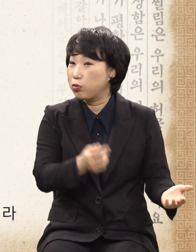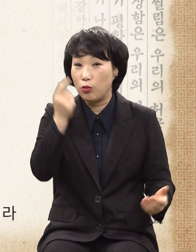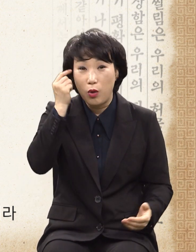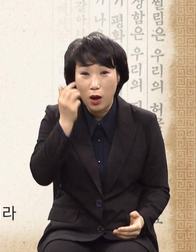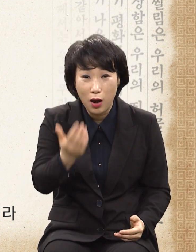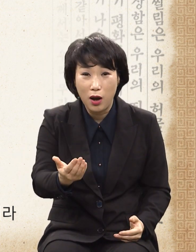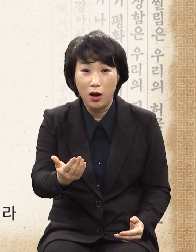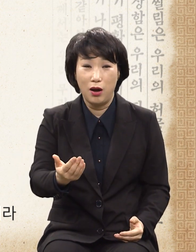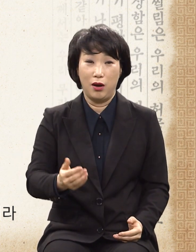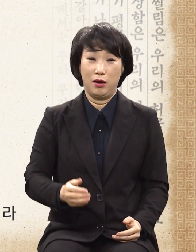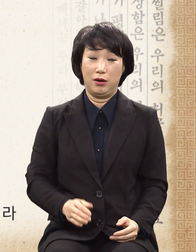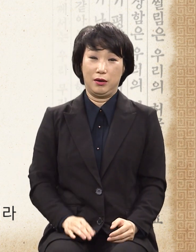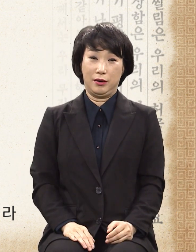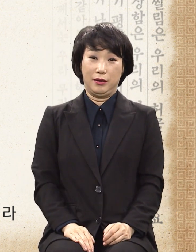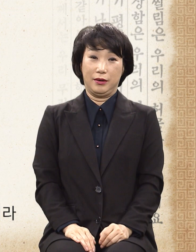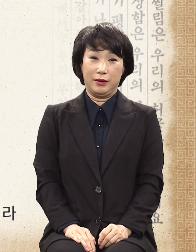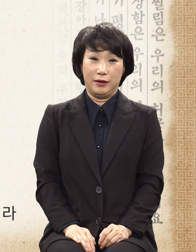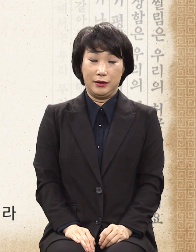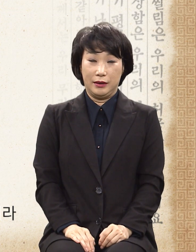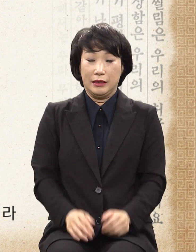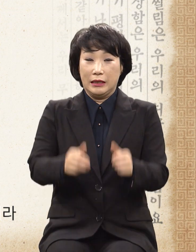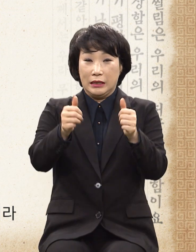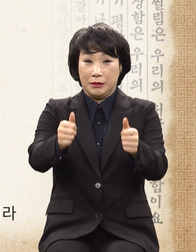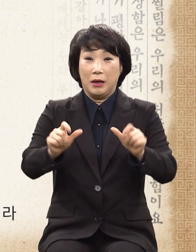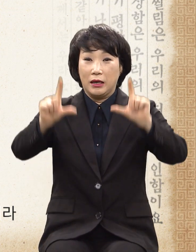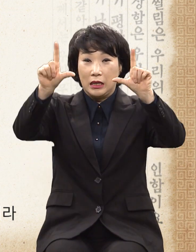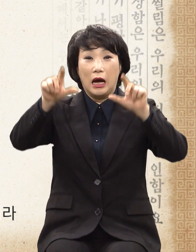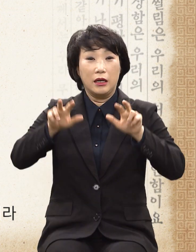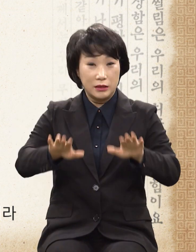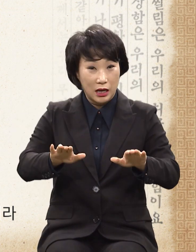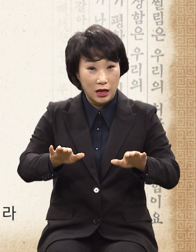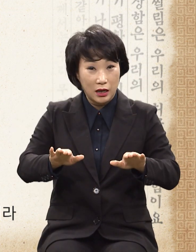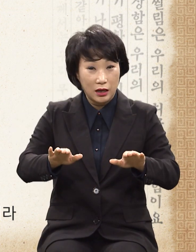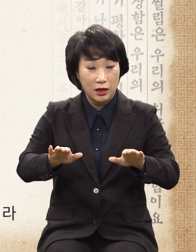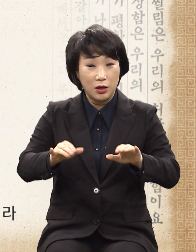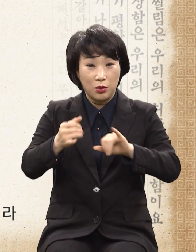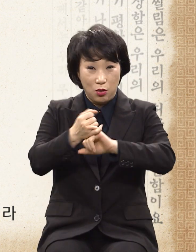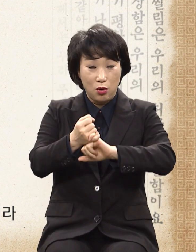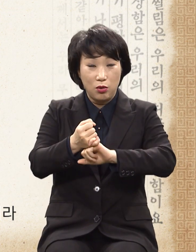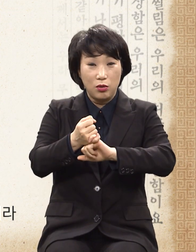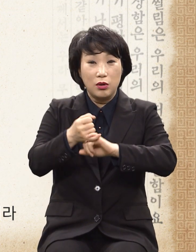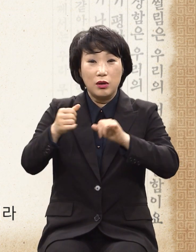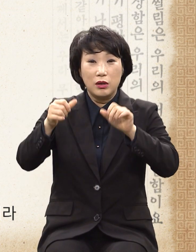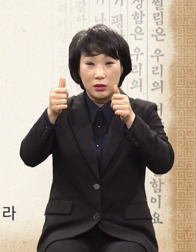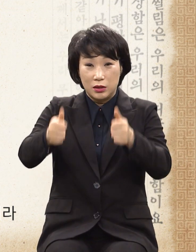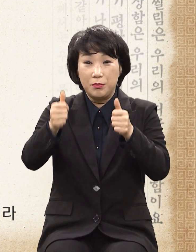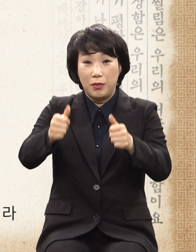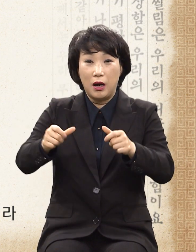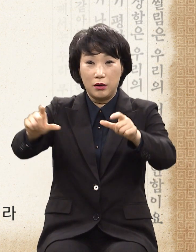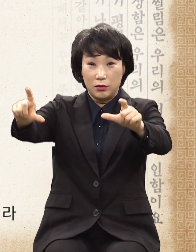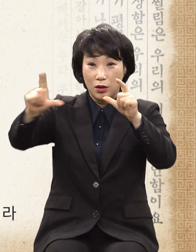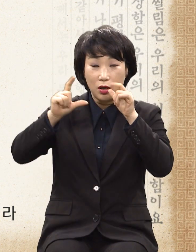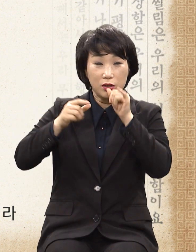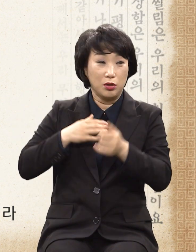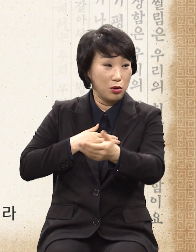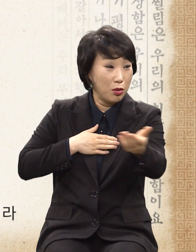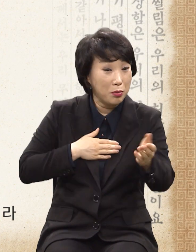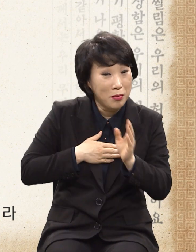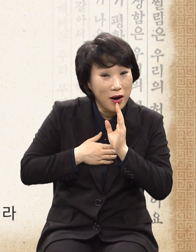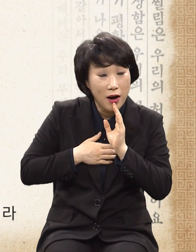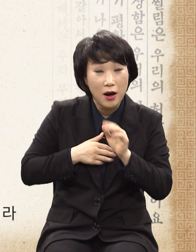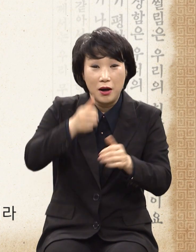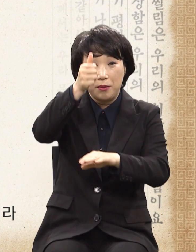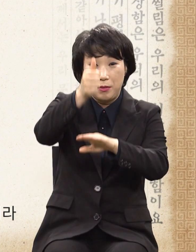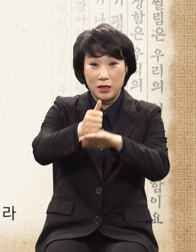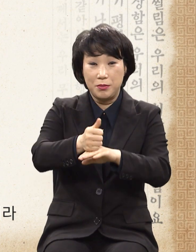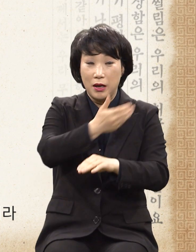이 말입니다. 심판의 날은 반드시 심판하게 될 것입니다. 주님은 마지막